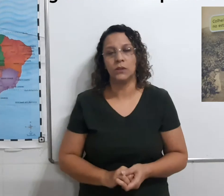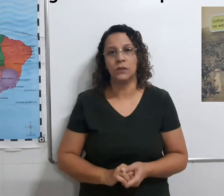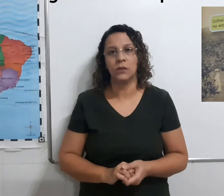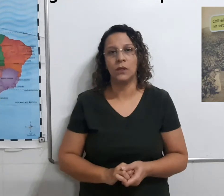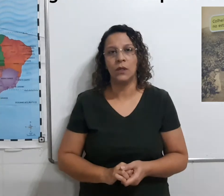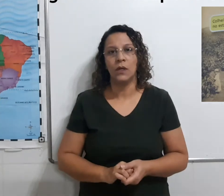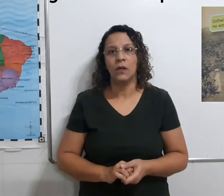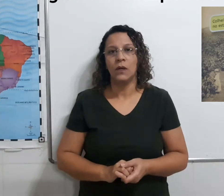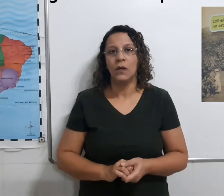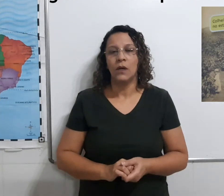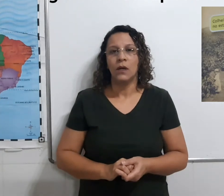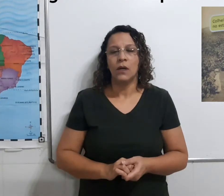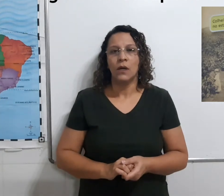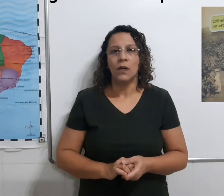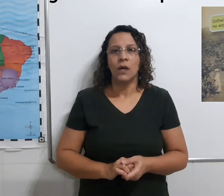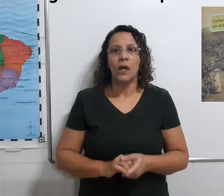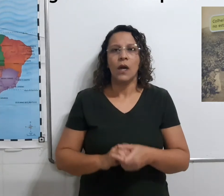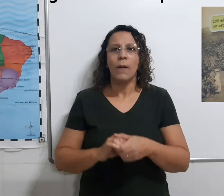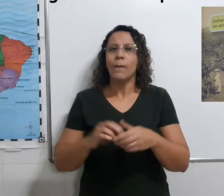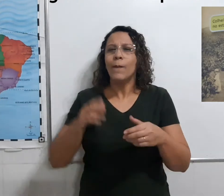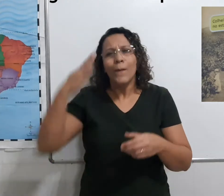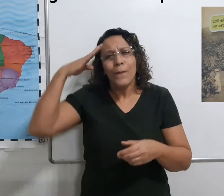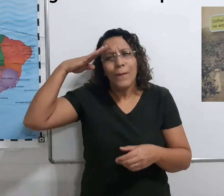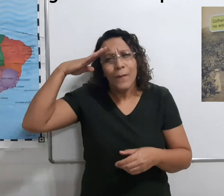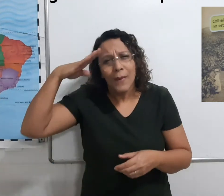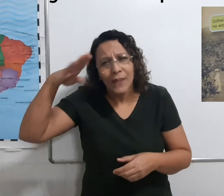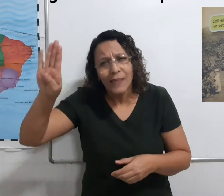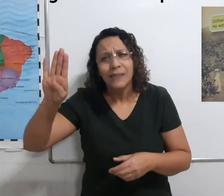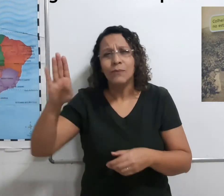sobretudo imigrantes europeus e asiáticos.